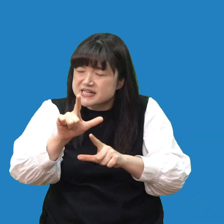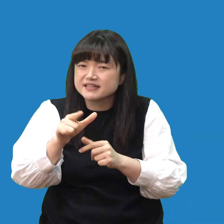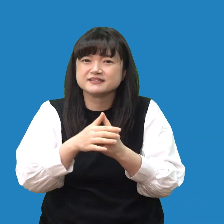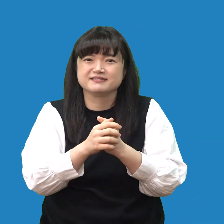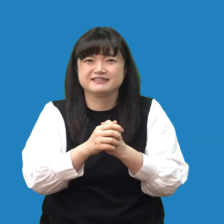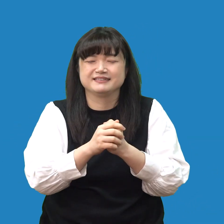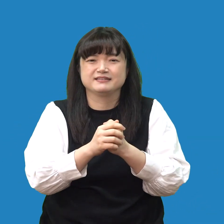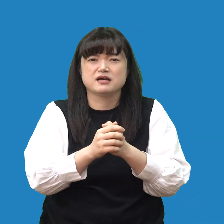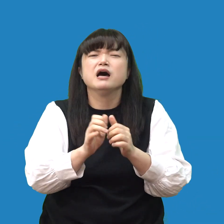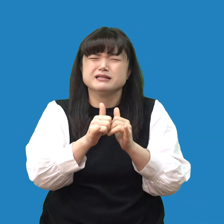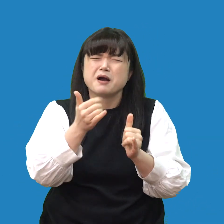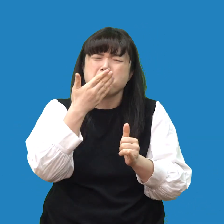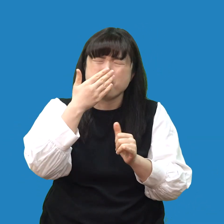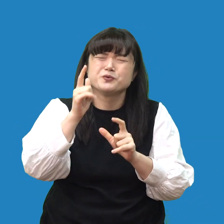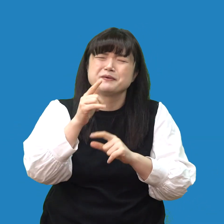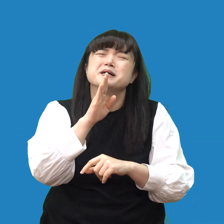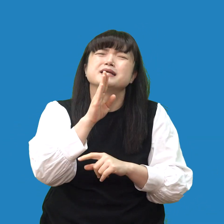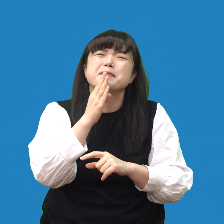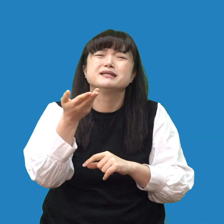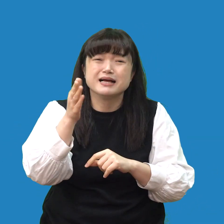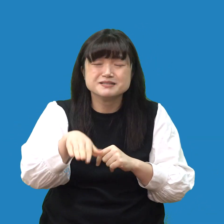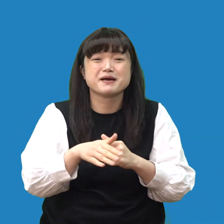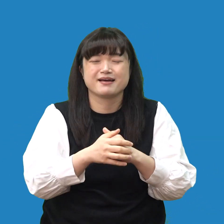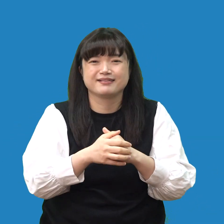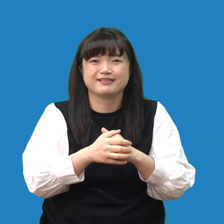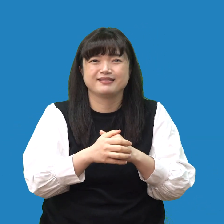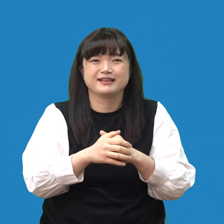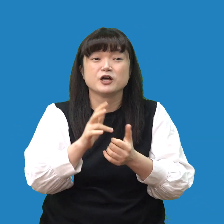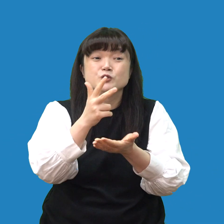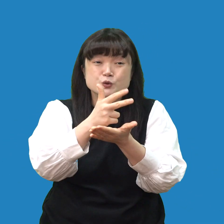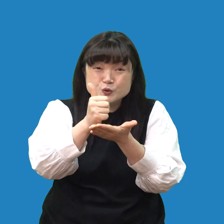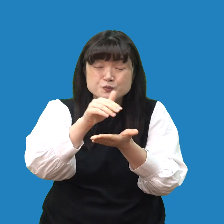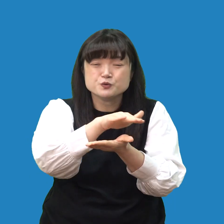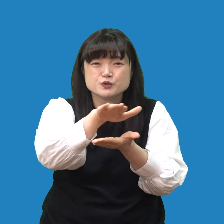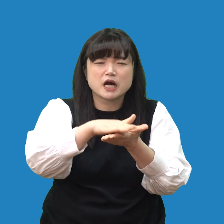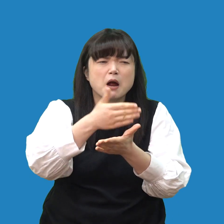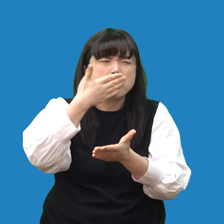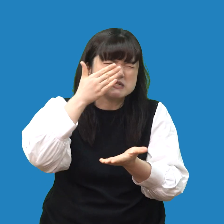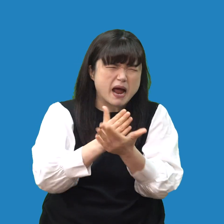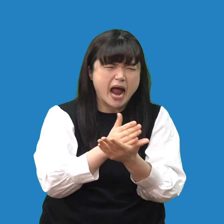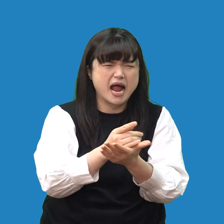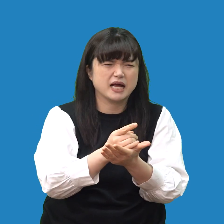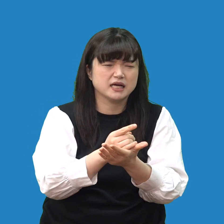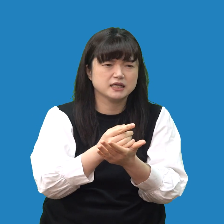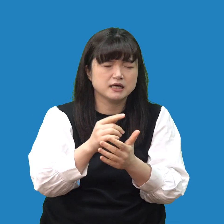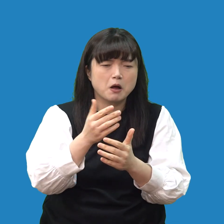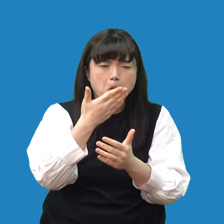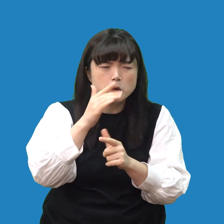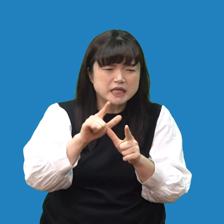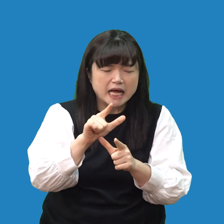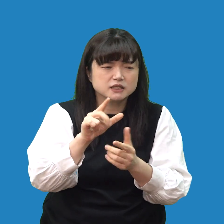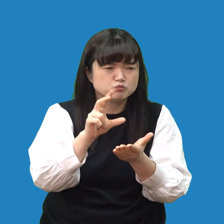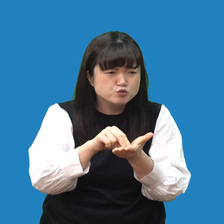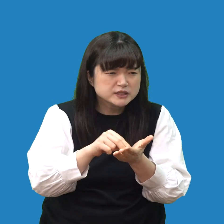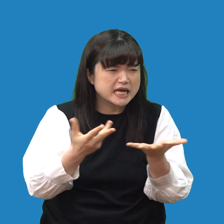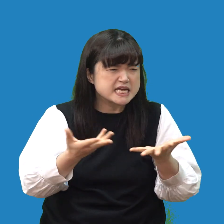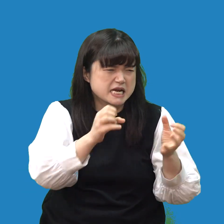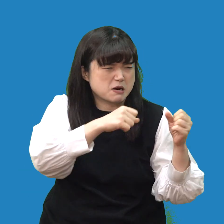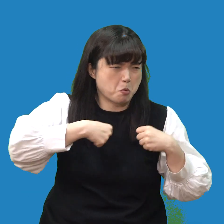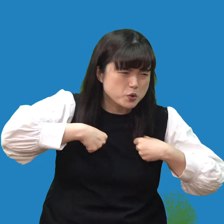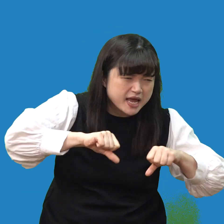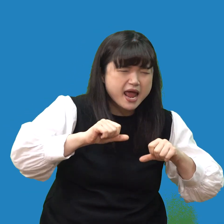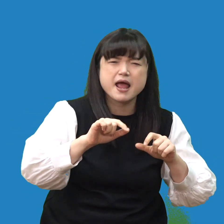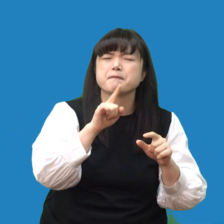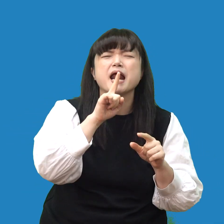물론 사람은 먹어야 살지요. 주님께서 우리에게 먹고 사는 문제를 무시하라 하지 않았습니다. 우리에게